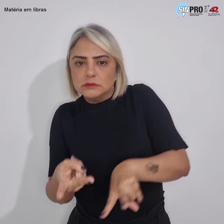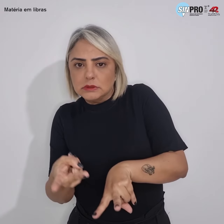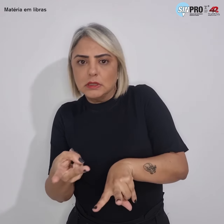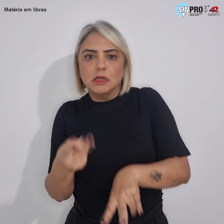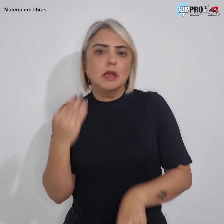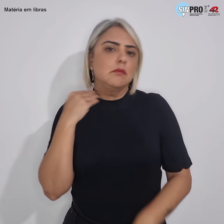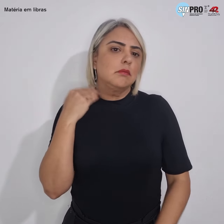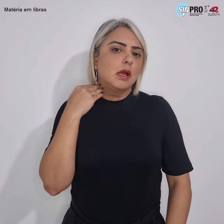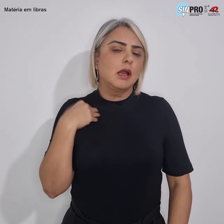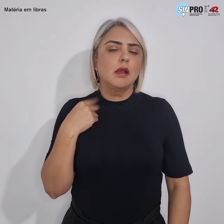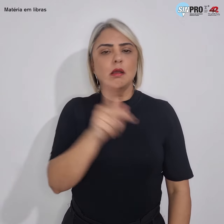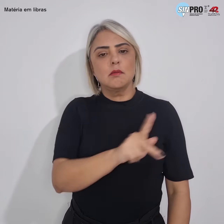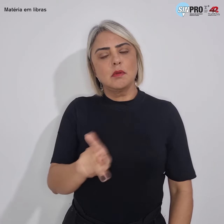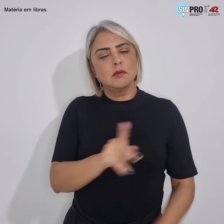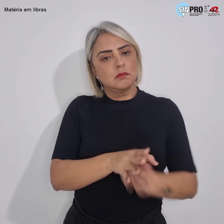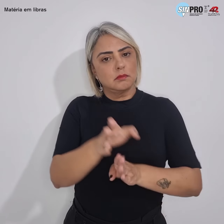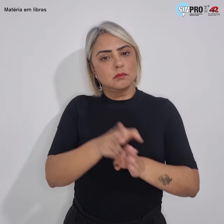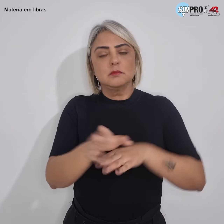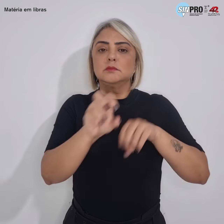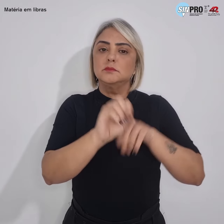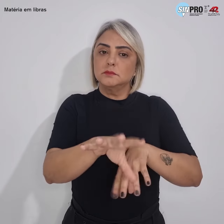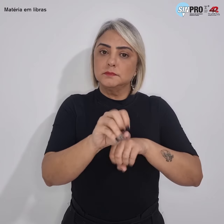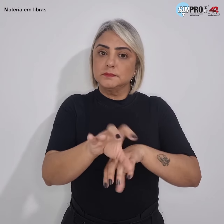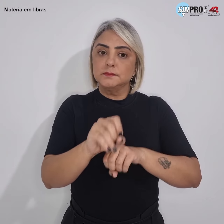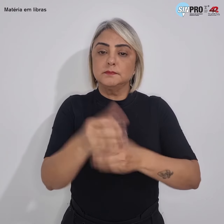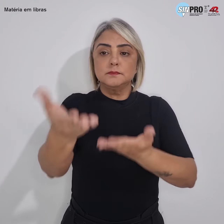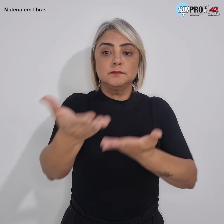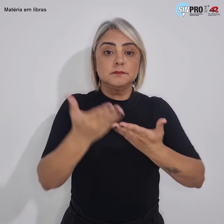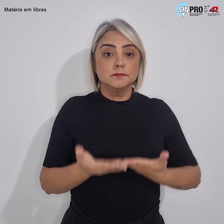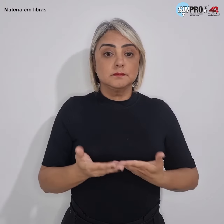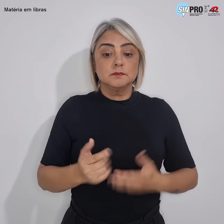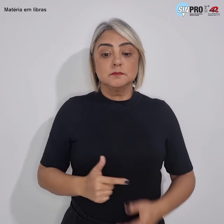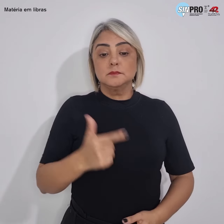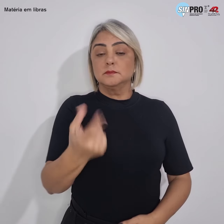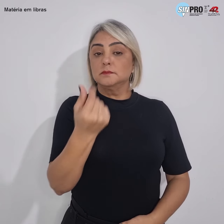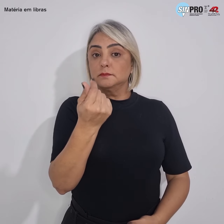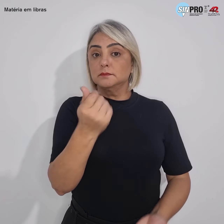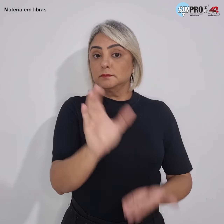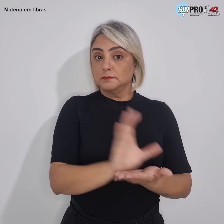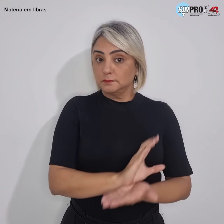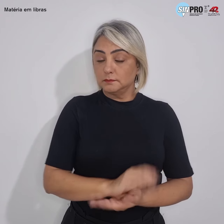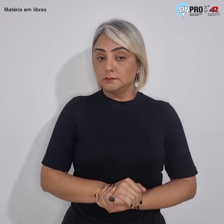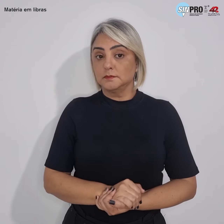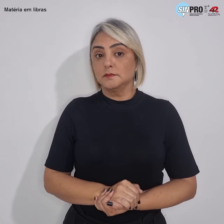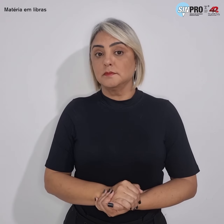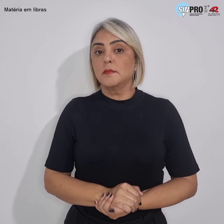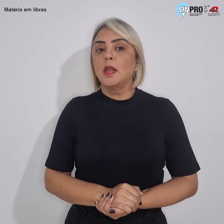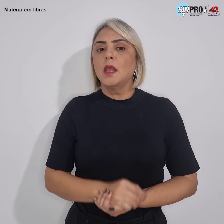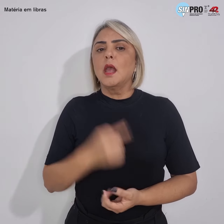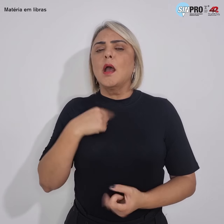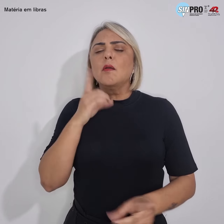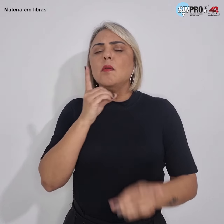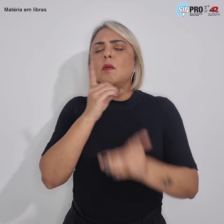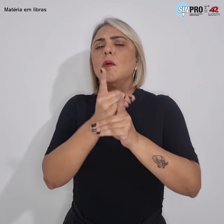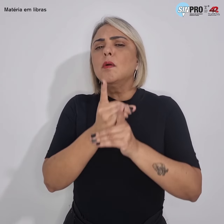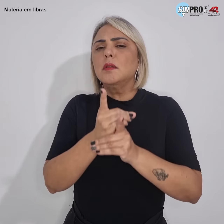bancária para que professores e orientadores recebam vantagens financeiras. Ao identificar a